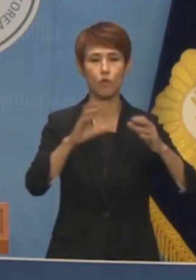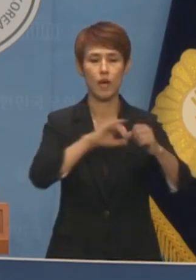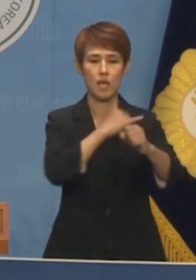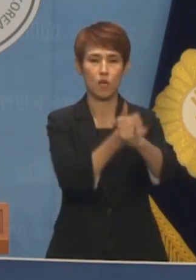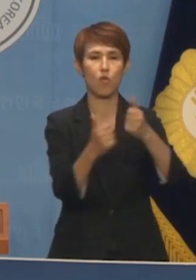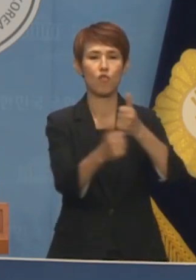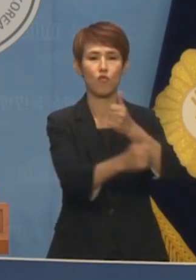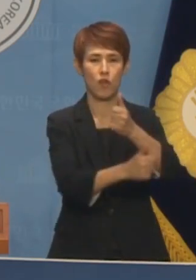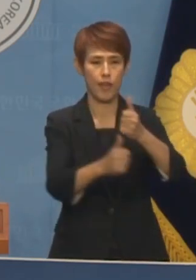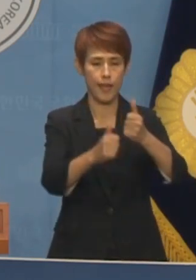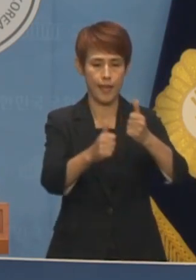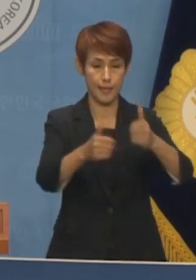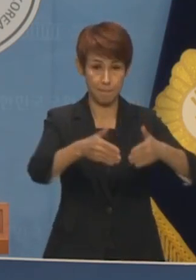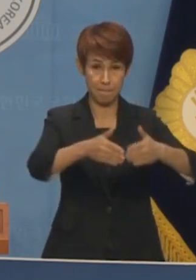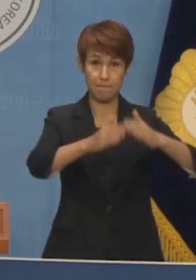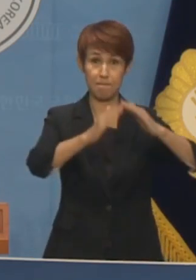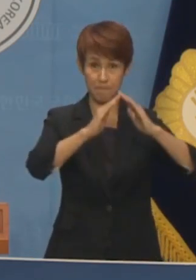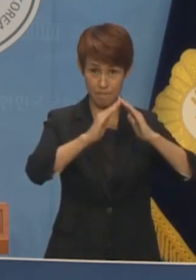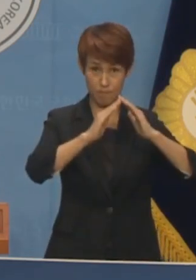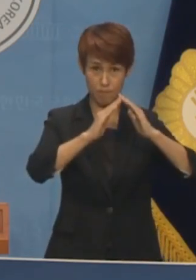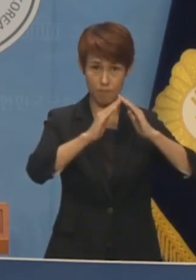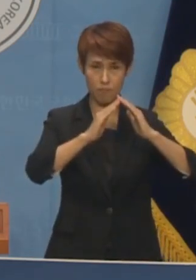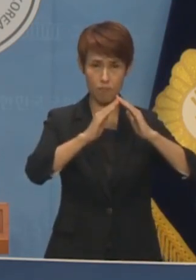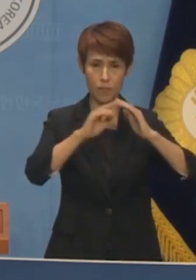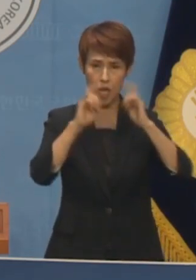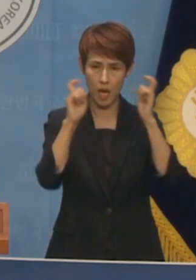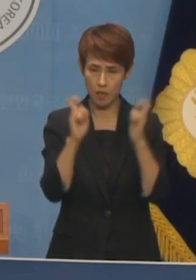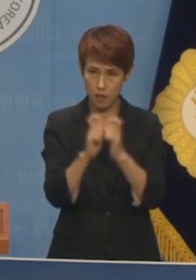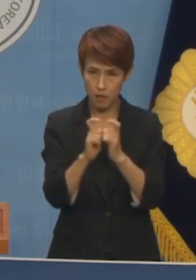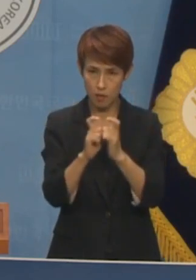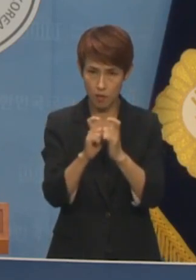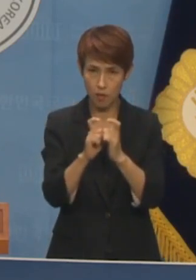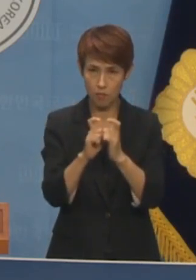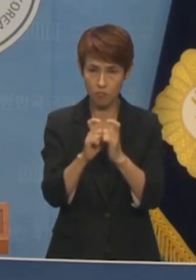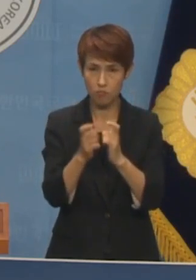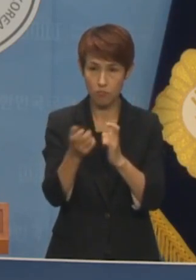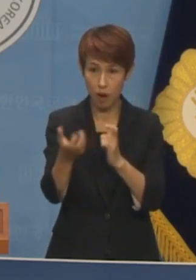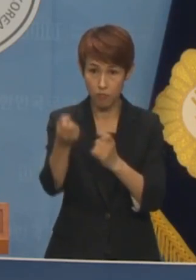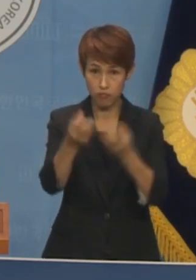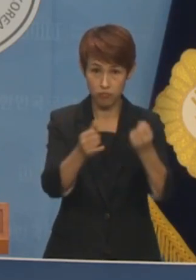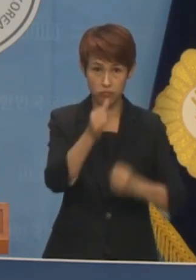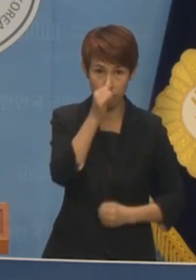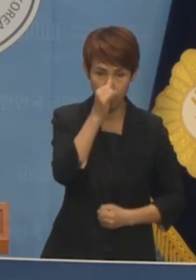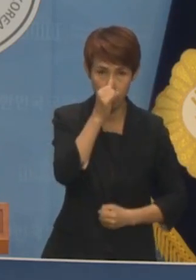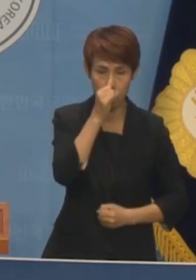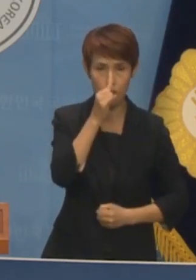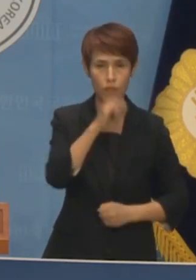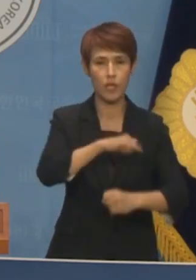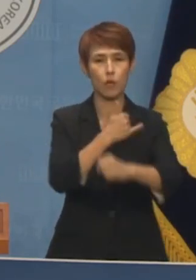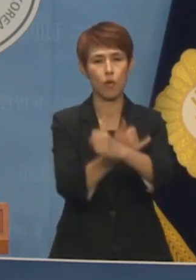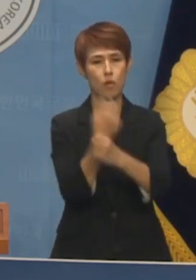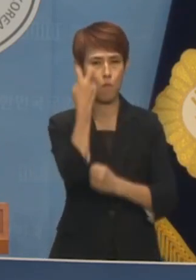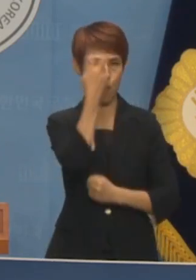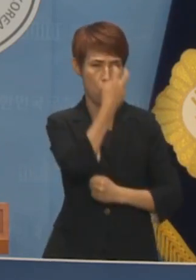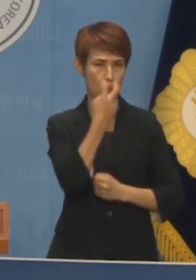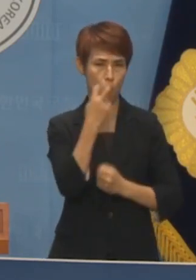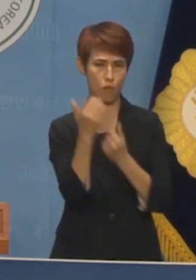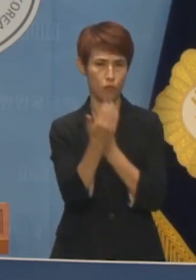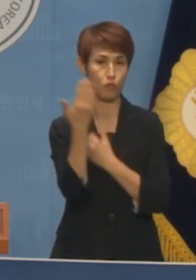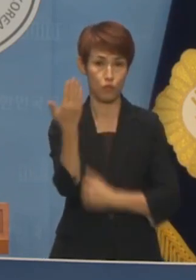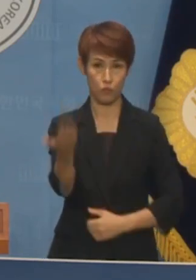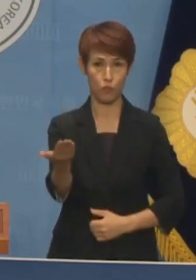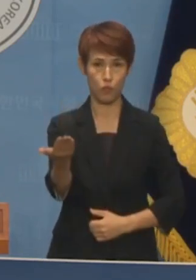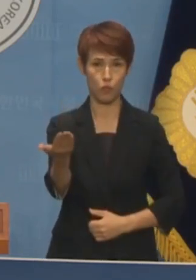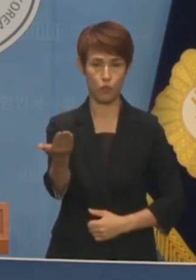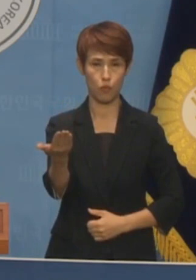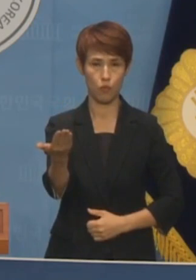국가인권위원회를 설립하여 모든 개인이 가지는 불가침의 기본적 인권을 보호하고 그